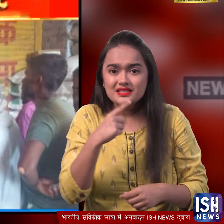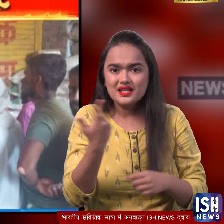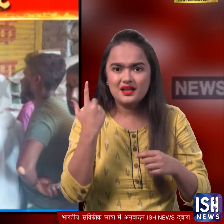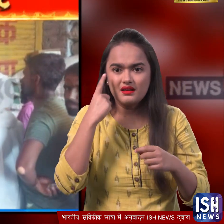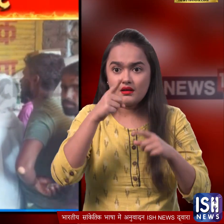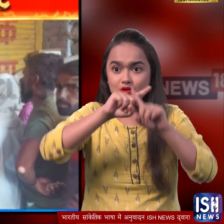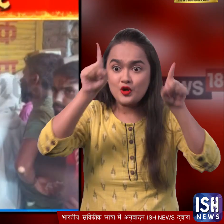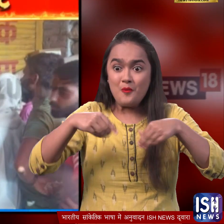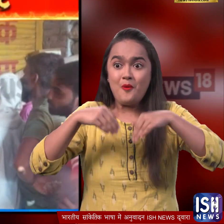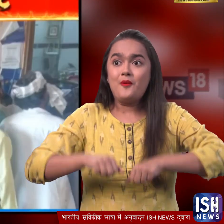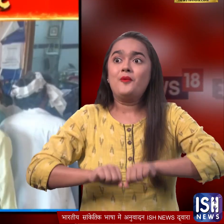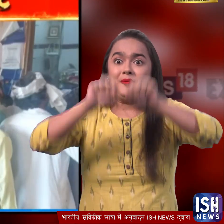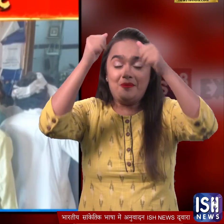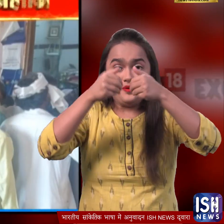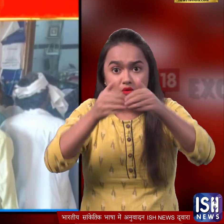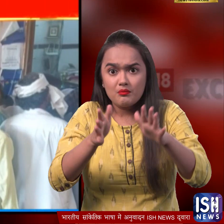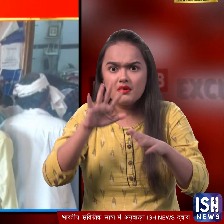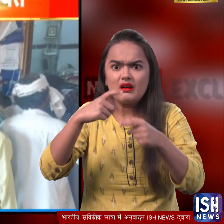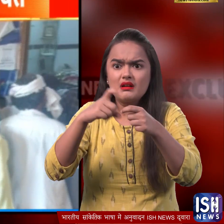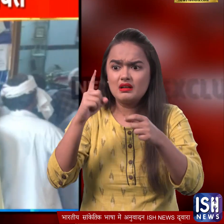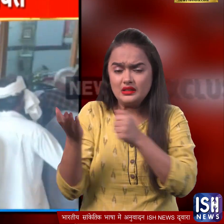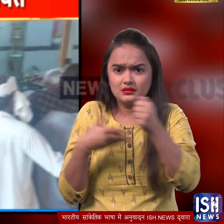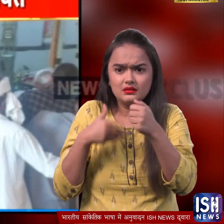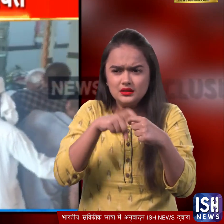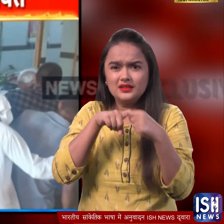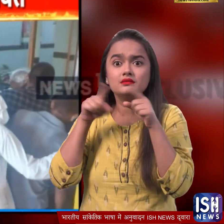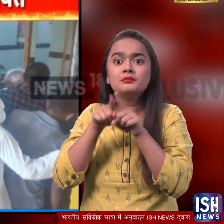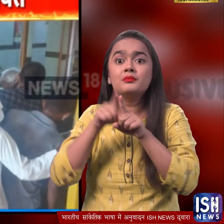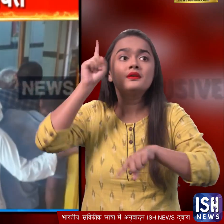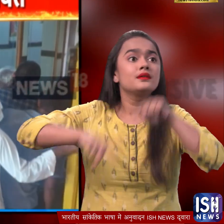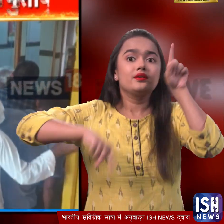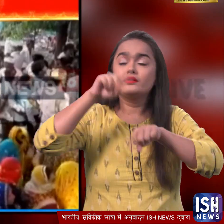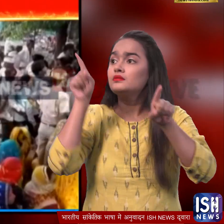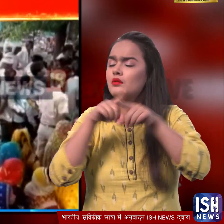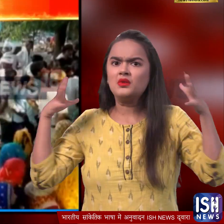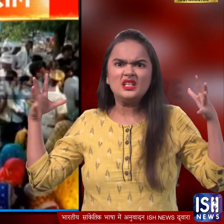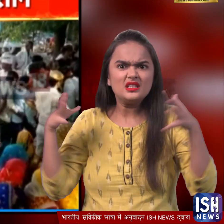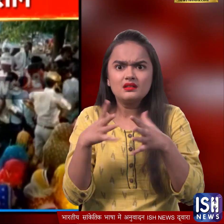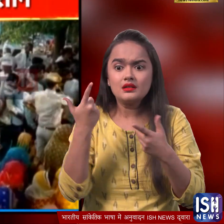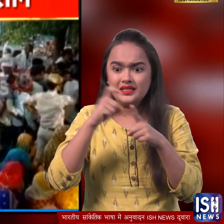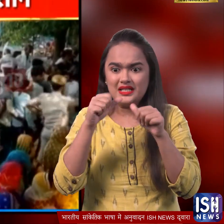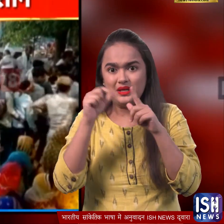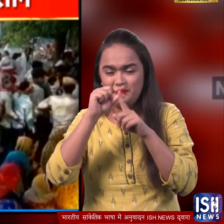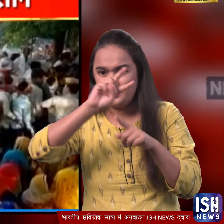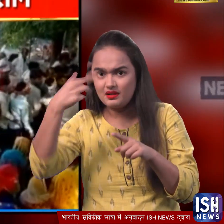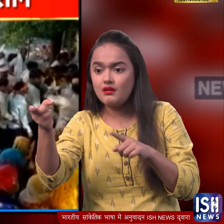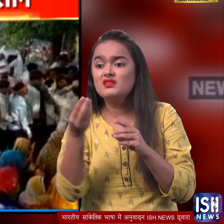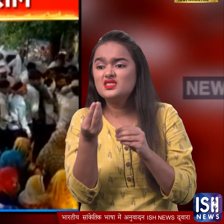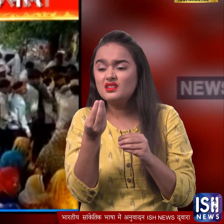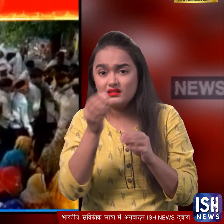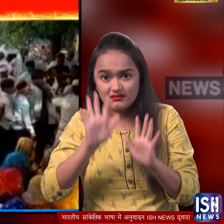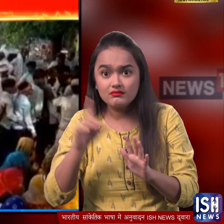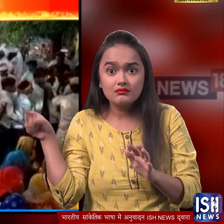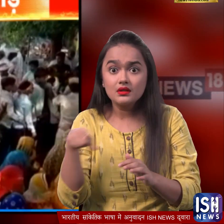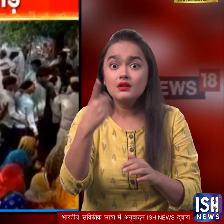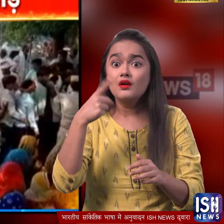पौ फटते ही दुकानों के बाहर किसानों की ऐसी भीड़ दिखने लगी मानो नवरात्र का मेला लगा हो। दौसा में तो डीएपी यानी डाई अमोनियम फॉस्फेट